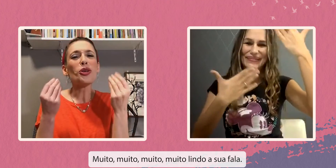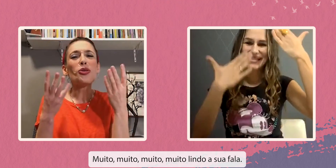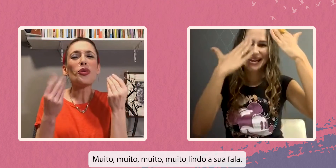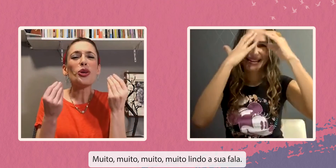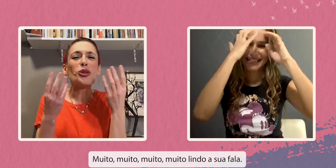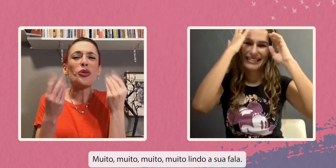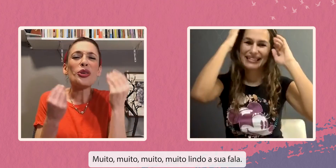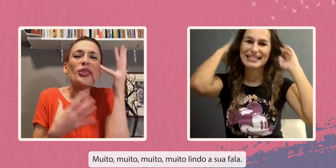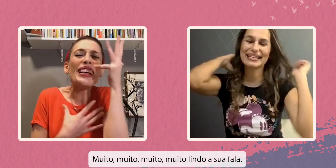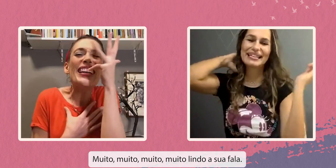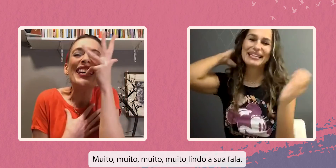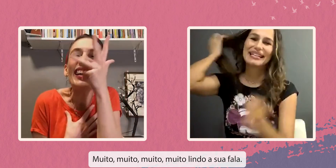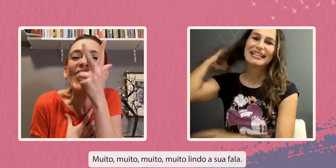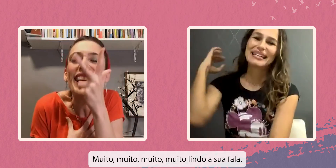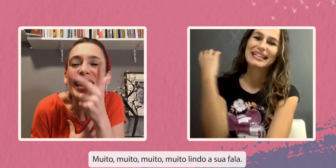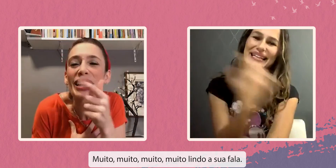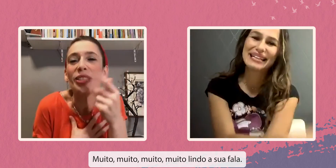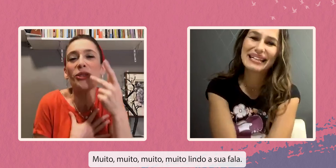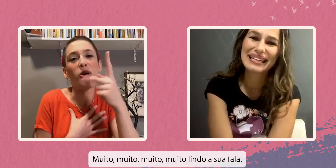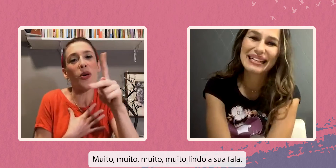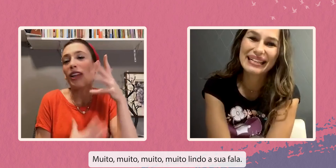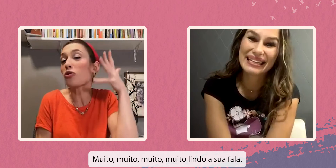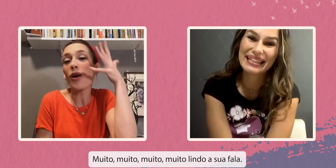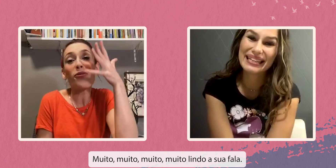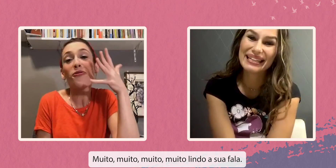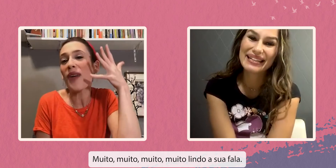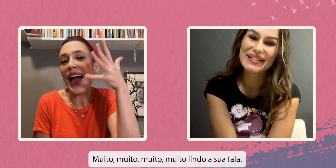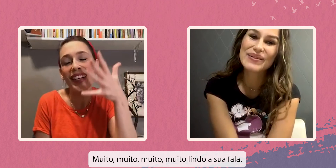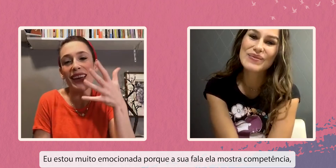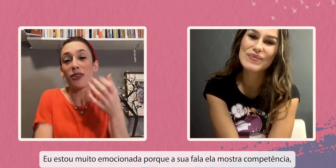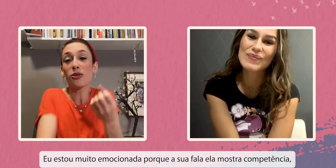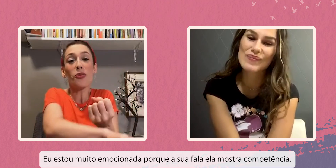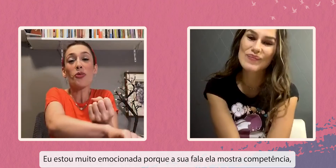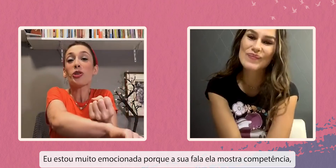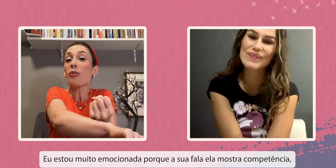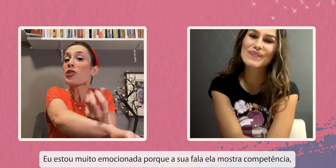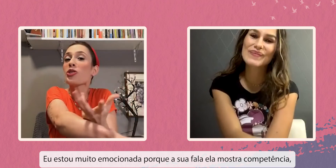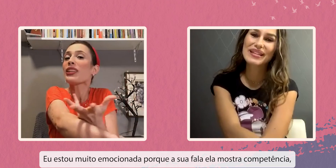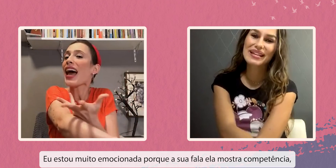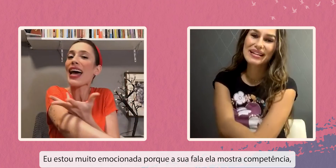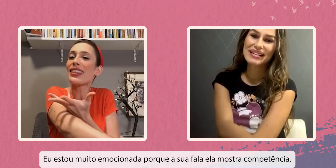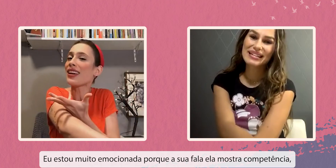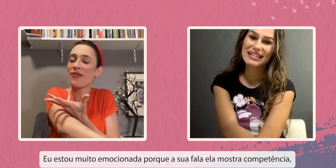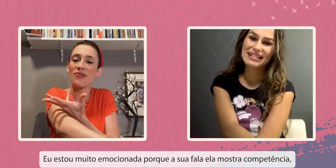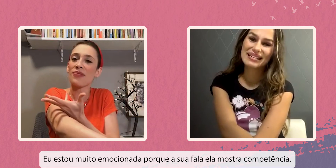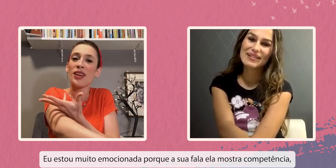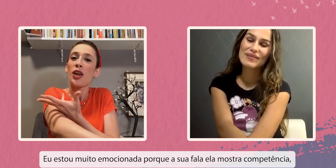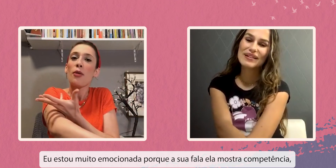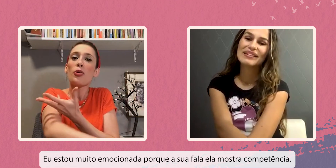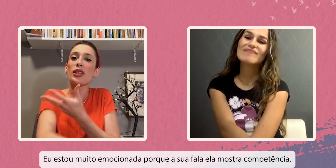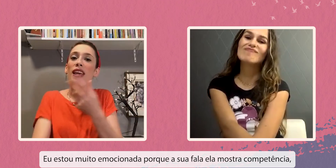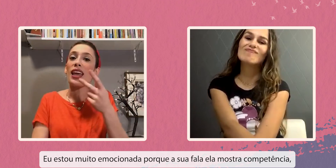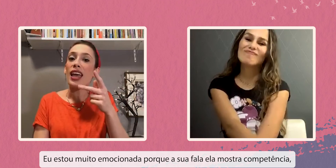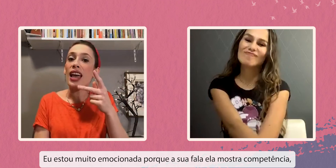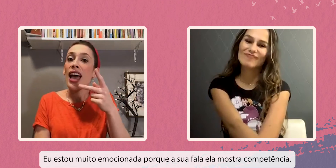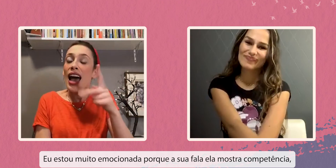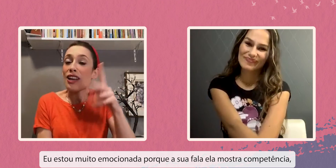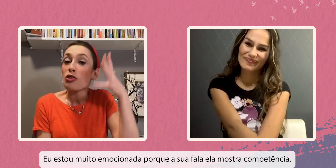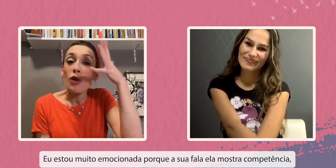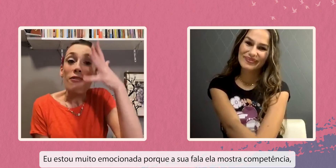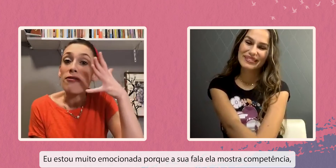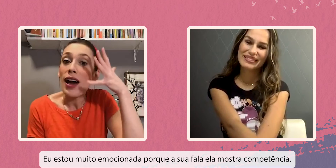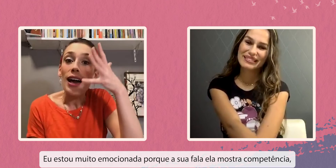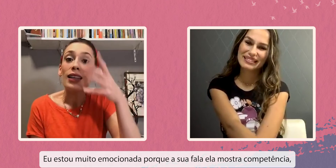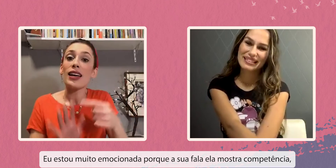Muito, muito, muito, muito lindo a tua fala. Eu estou muito emocionada, porque